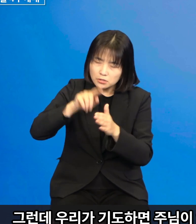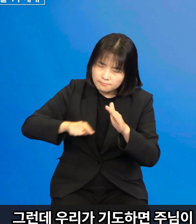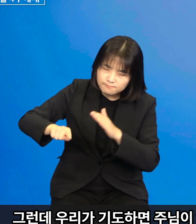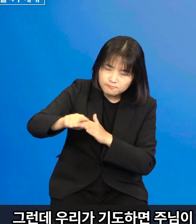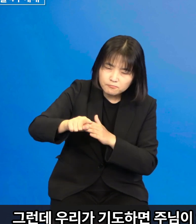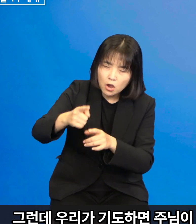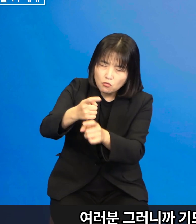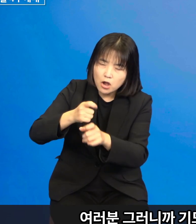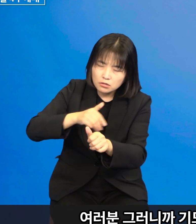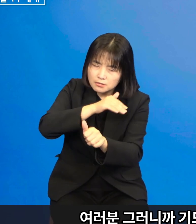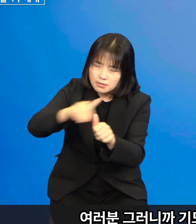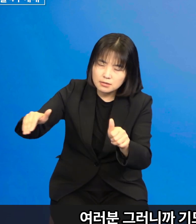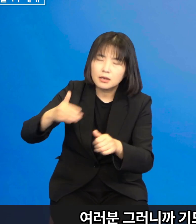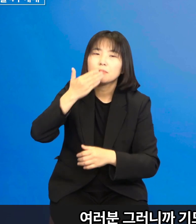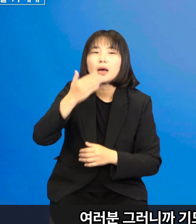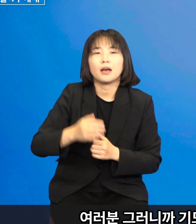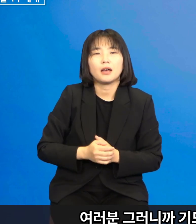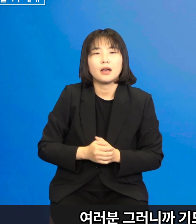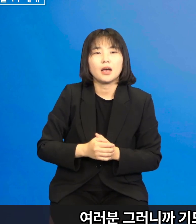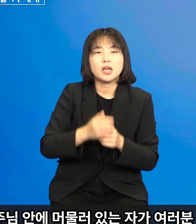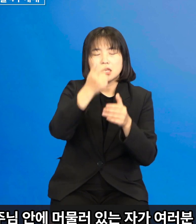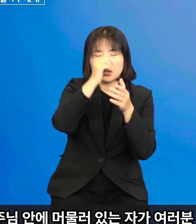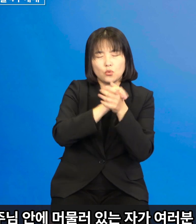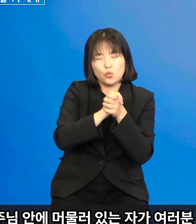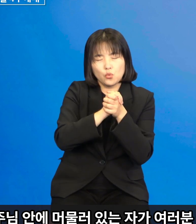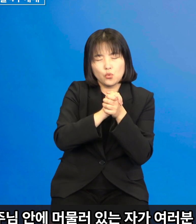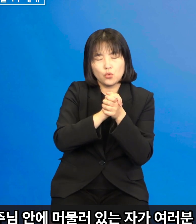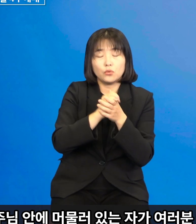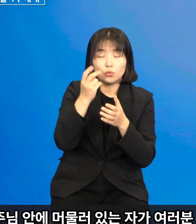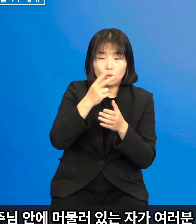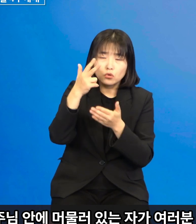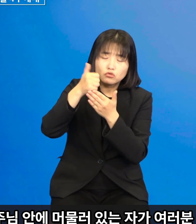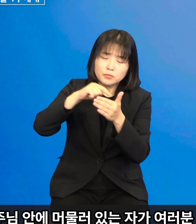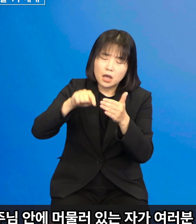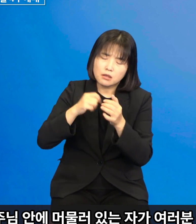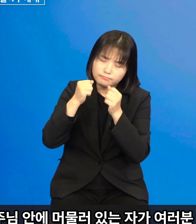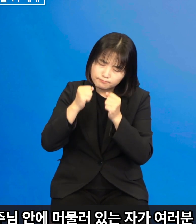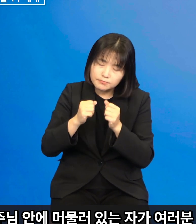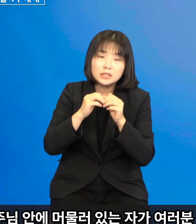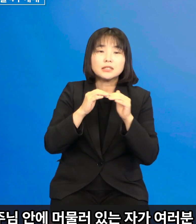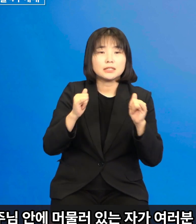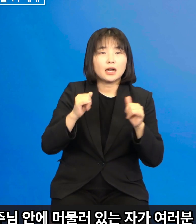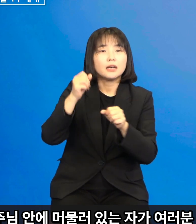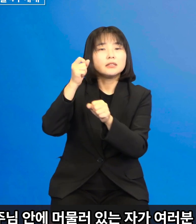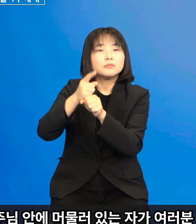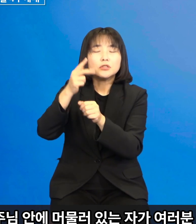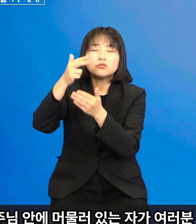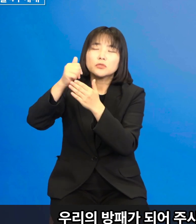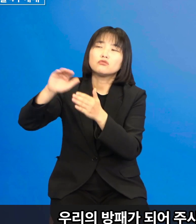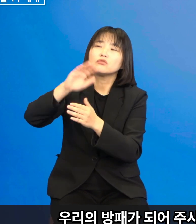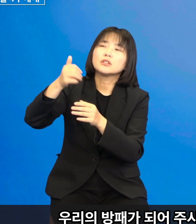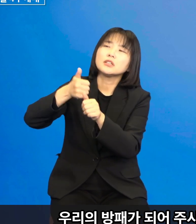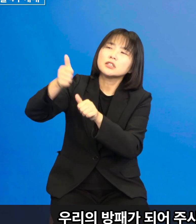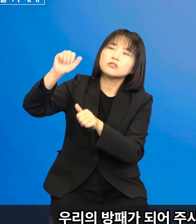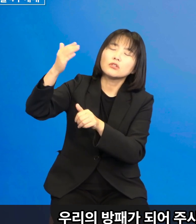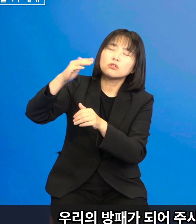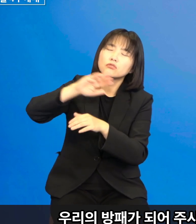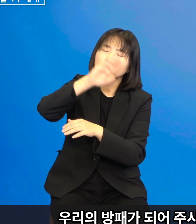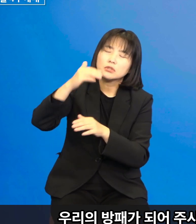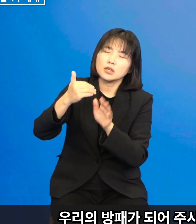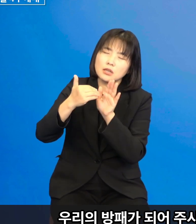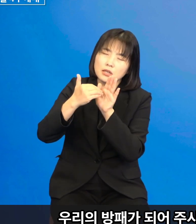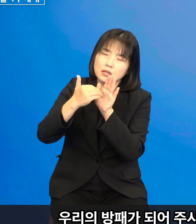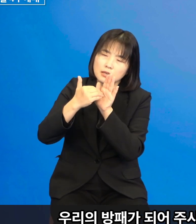치신다는 것입니다. 여러분, 그러니까 기도 안에 머물러 있어야 되고 주님 안에 머물러 있는 자가, 여러분, 이미 주님께서 우리의 승리가 되어주시고 우리의 방패가